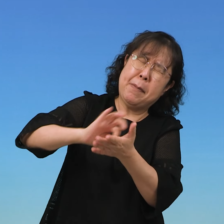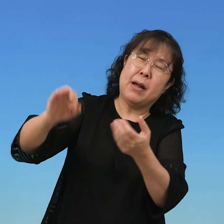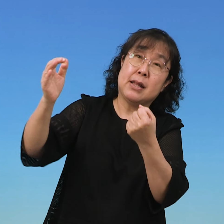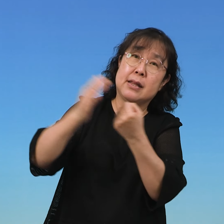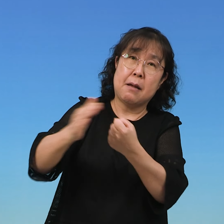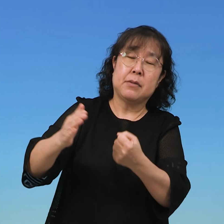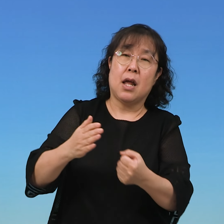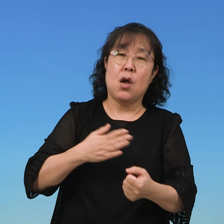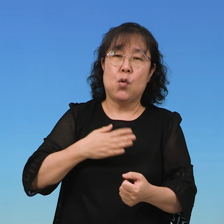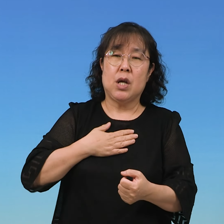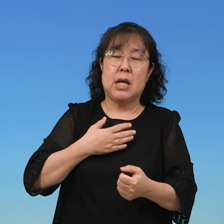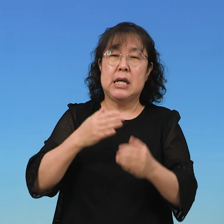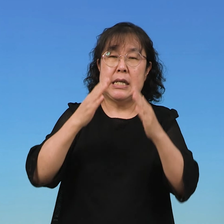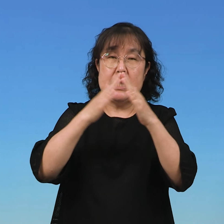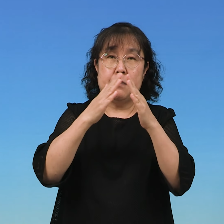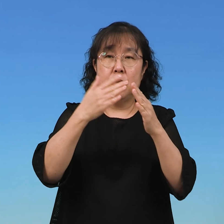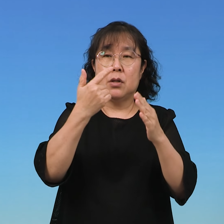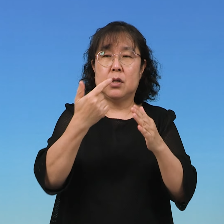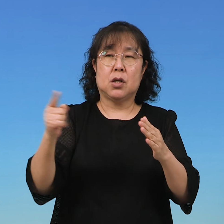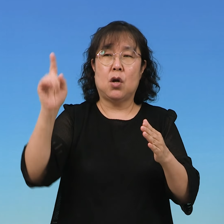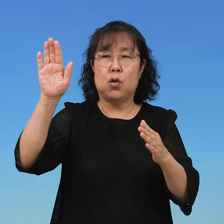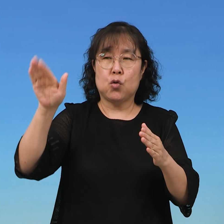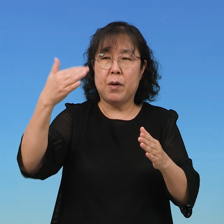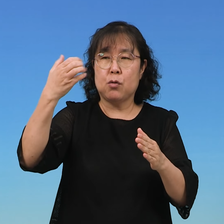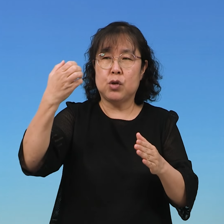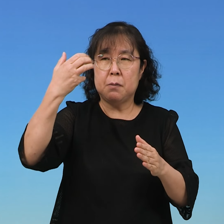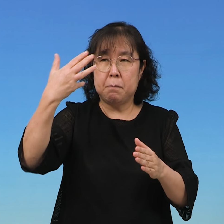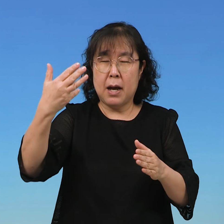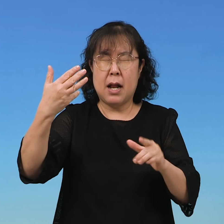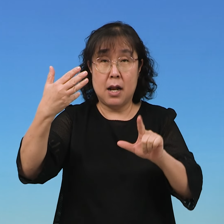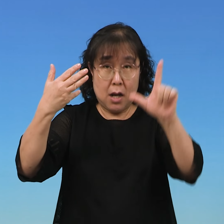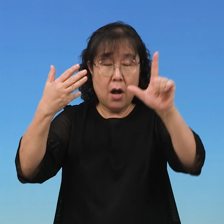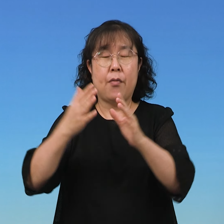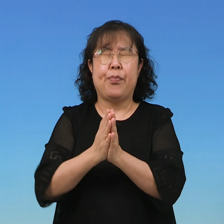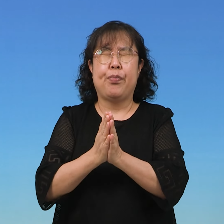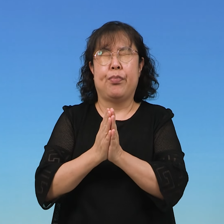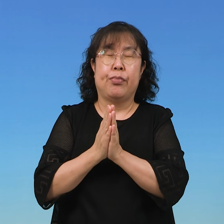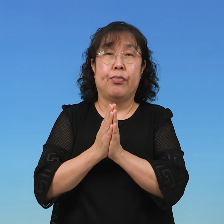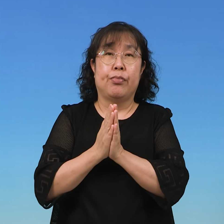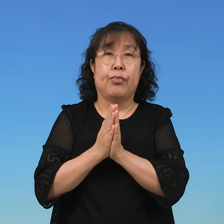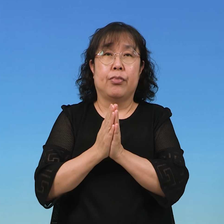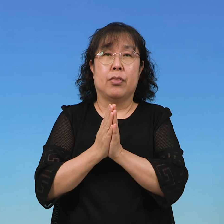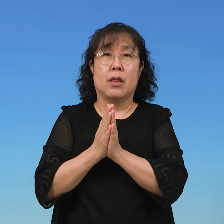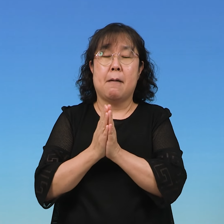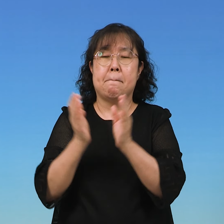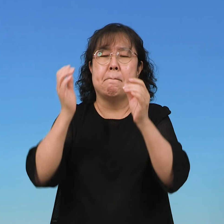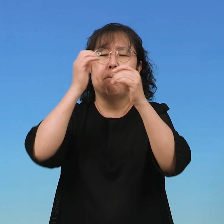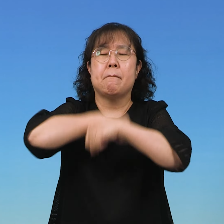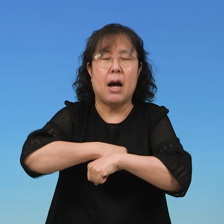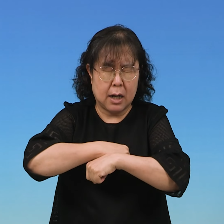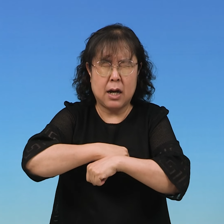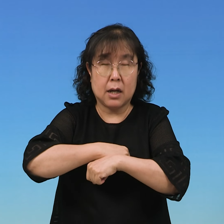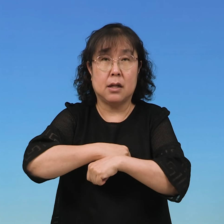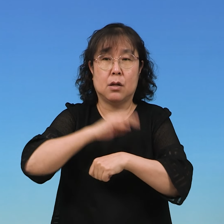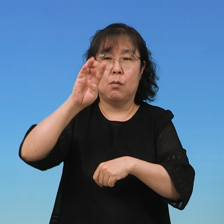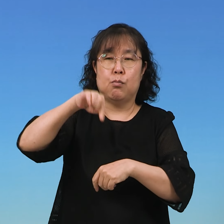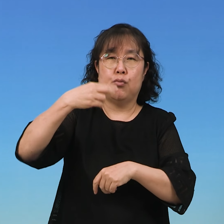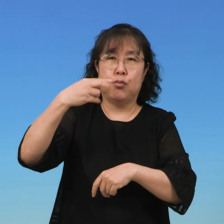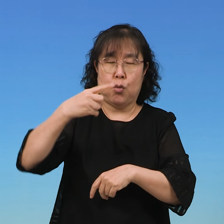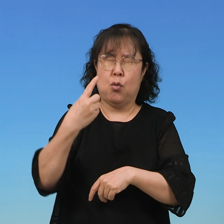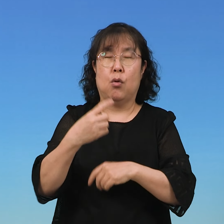집은 98년 여름에 부도를 맞았습니다. 하나님께서 육신의 아버지를 얼마나 사랑하셨던지 아버지께서 도무지